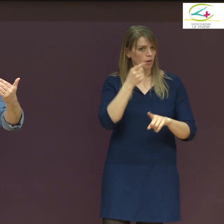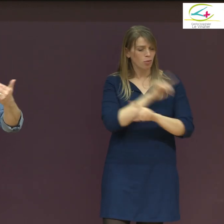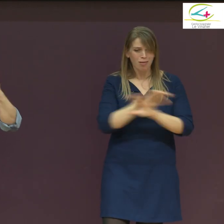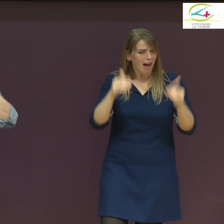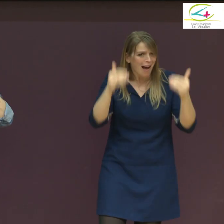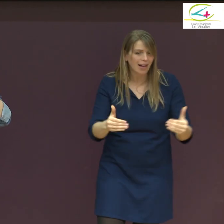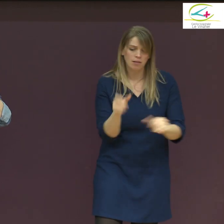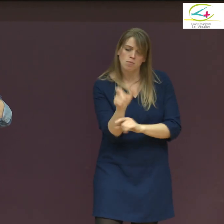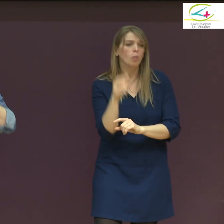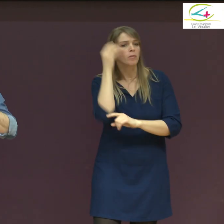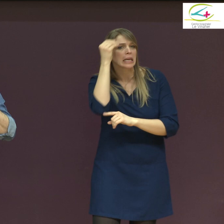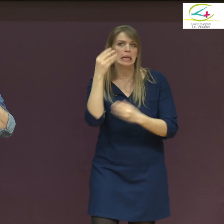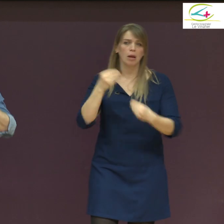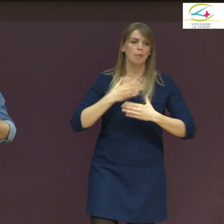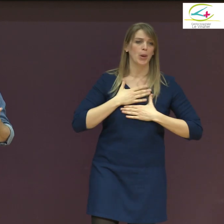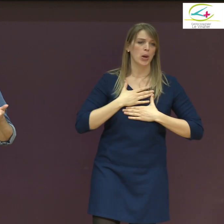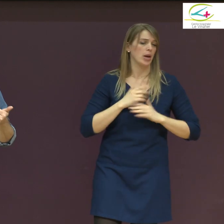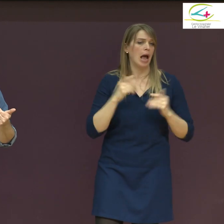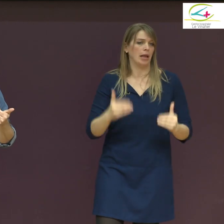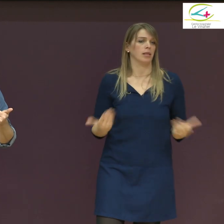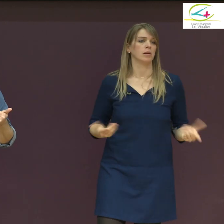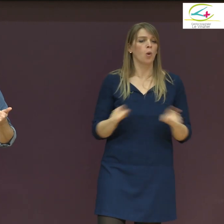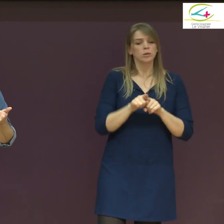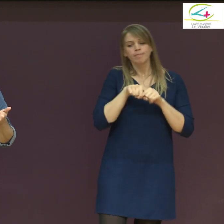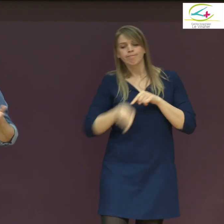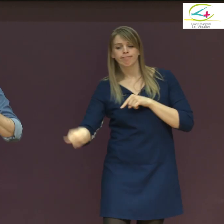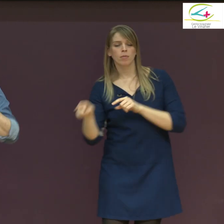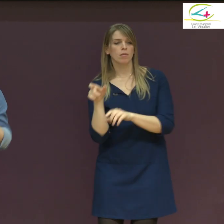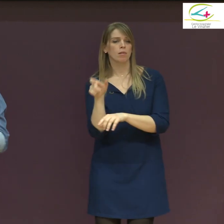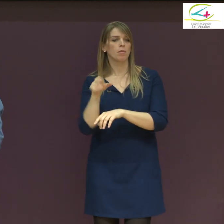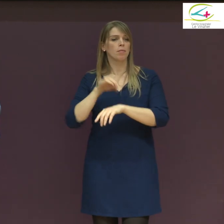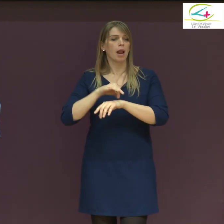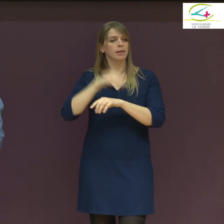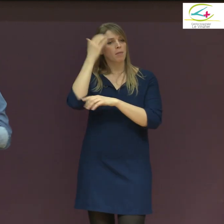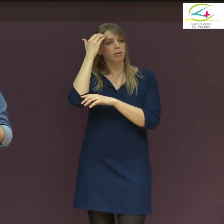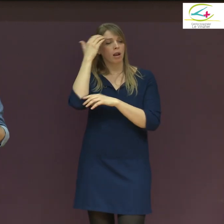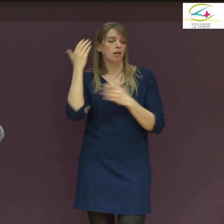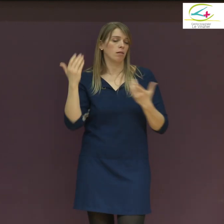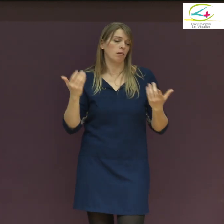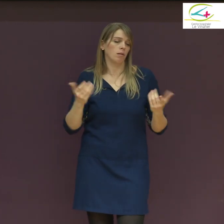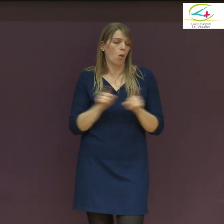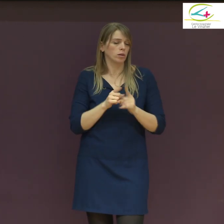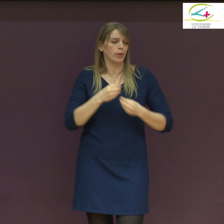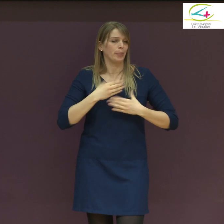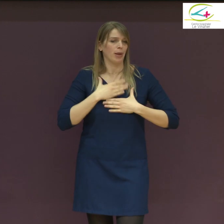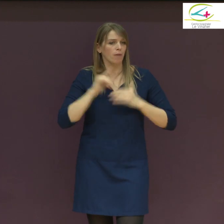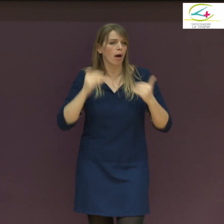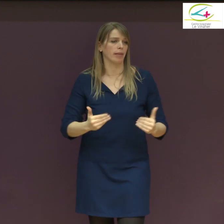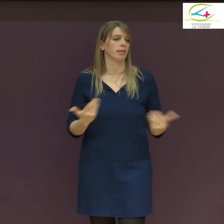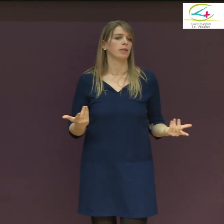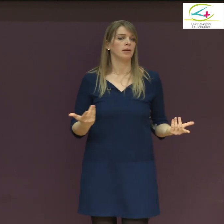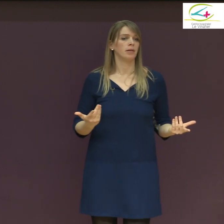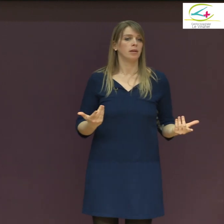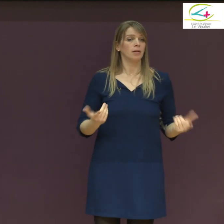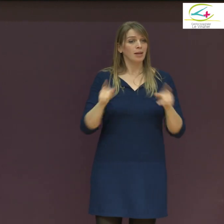déstigmatisation, alors, de la maladie mentale, alors il y a plein d'associations, hein, qui, mais aussi déstigmatisation